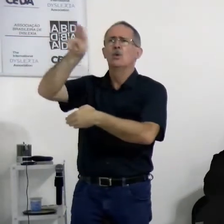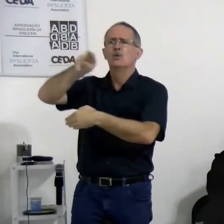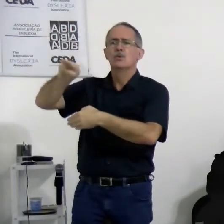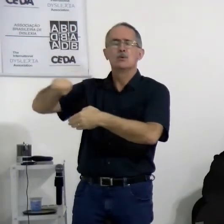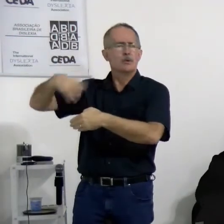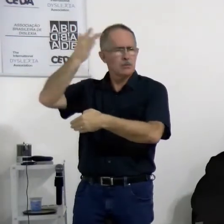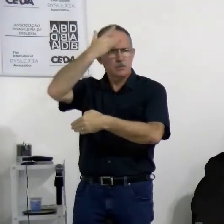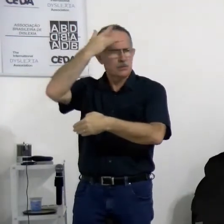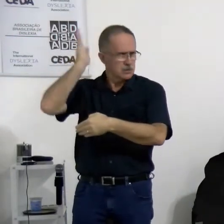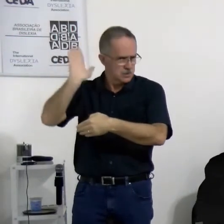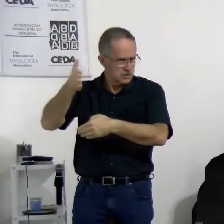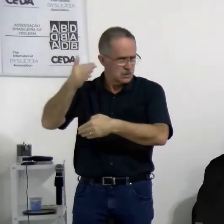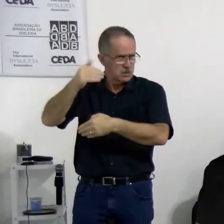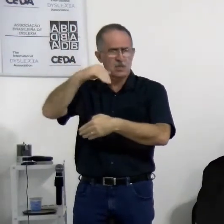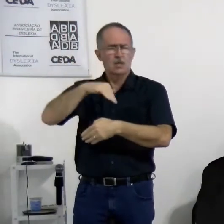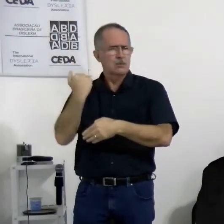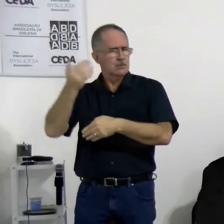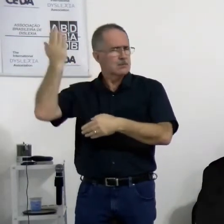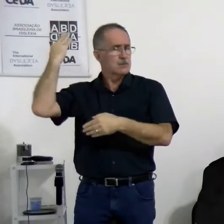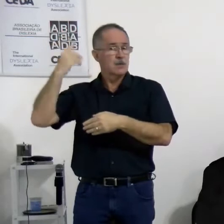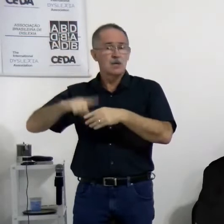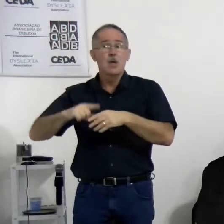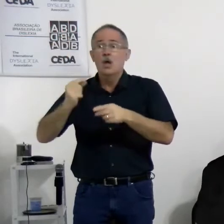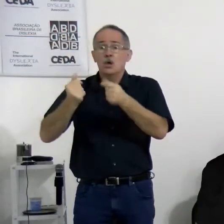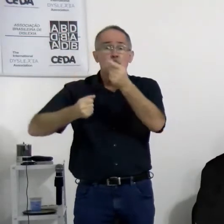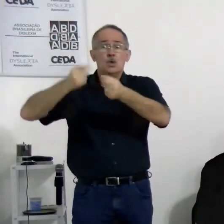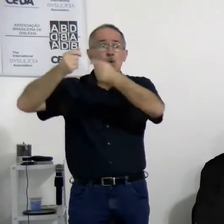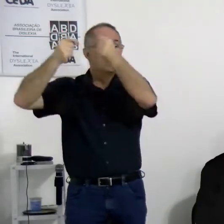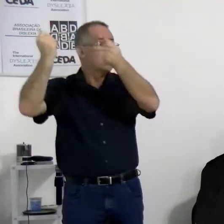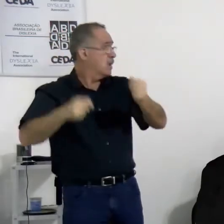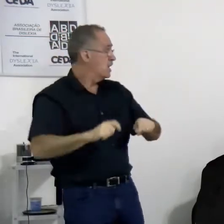E deram tanto dinheiro, mas tanto dinheiro, que fizeram uma família.